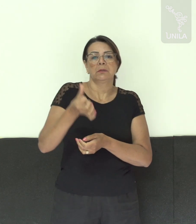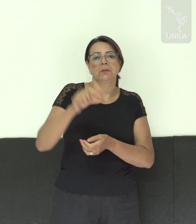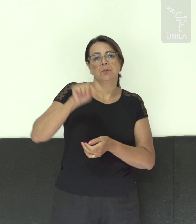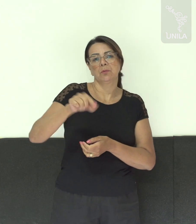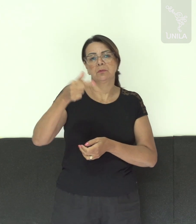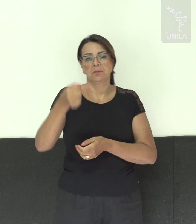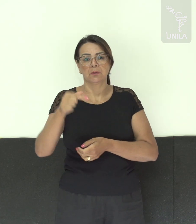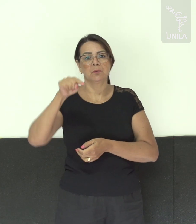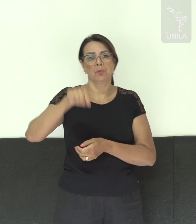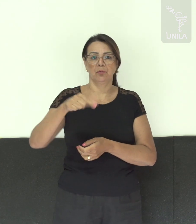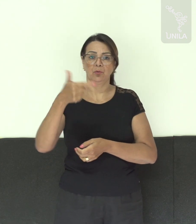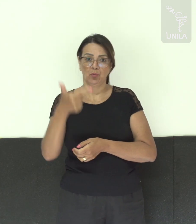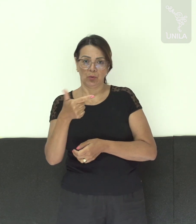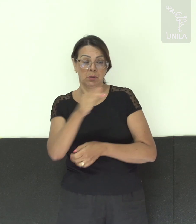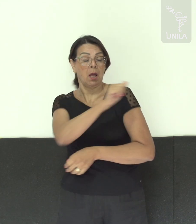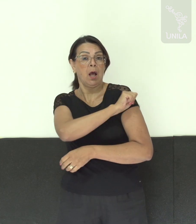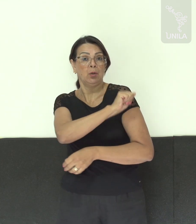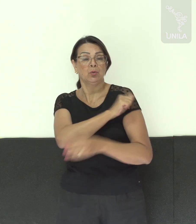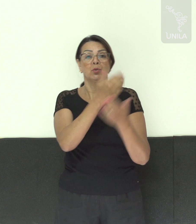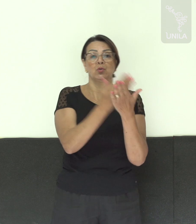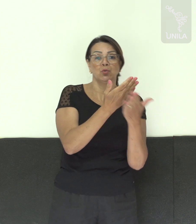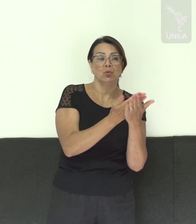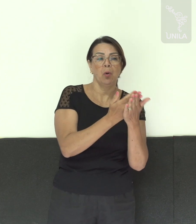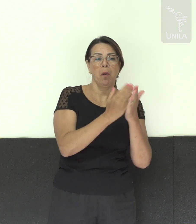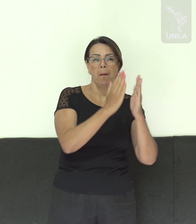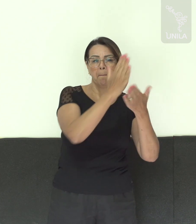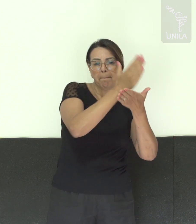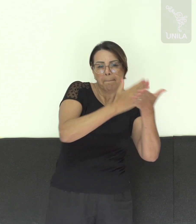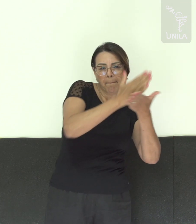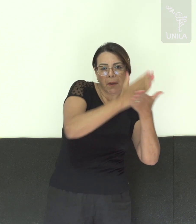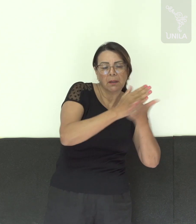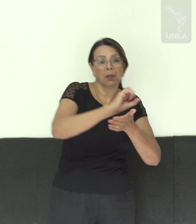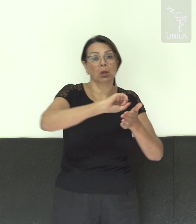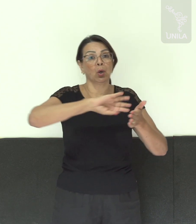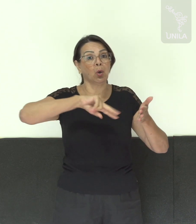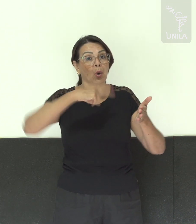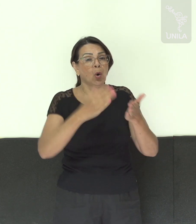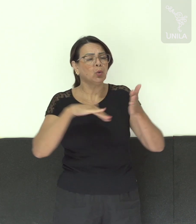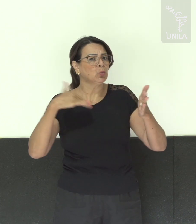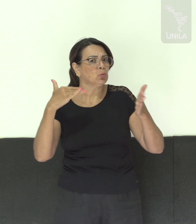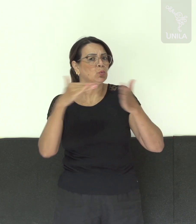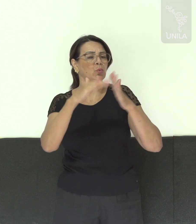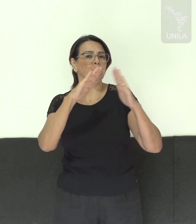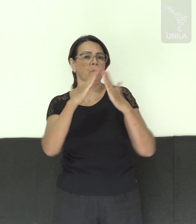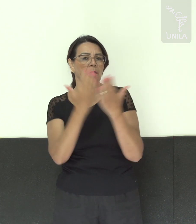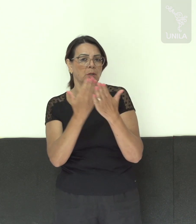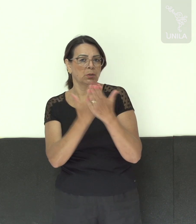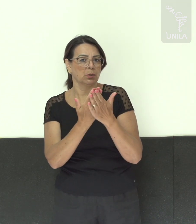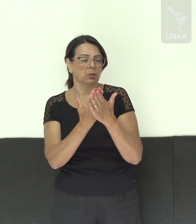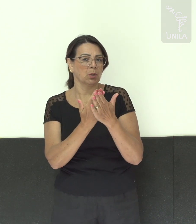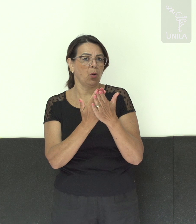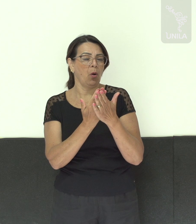6.7.2. Estudar parte ou todo o ensino médio em escolas pertencentes a